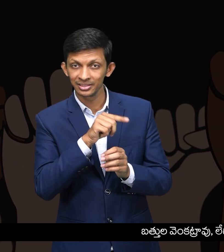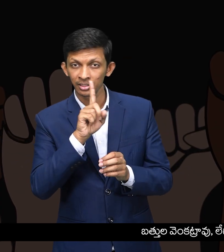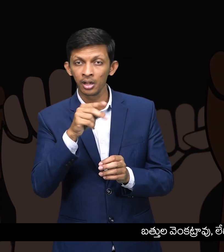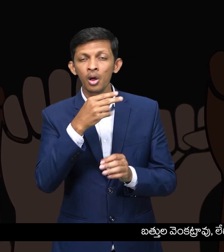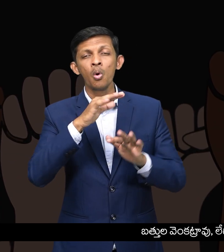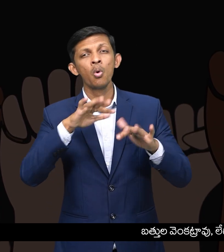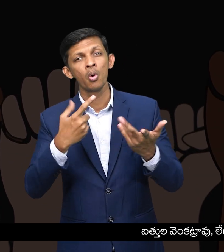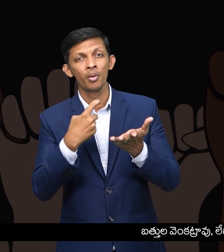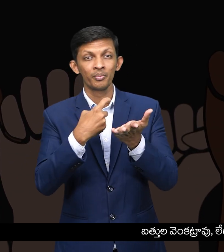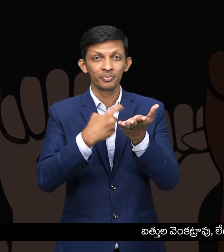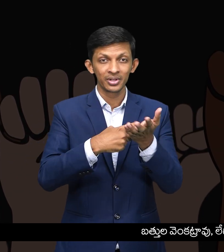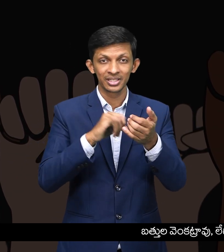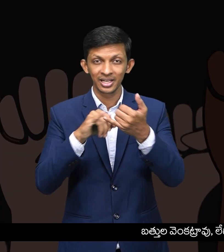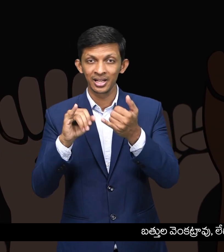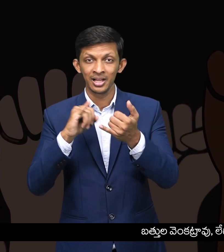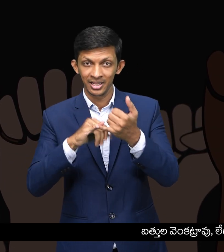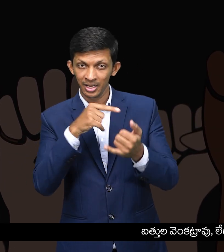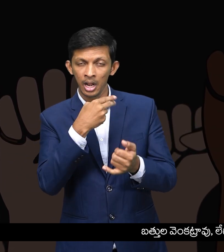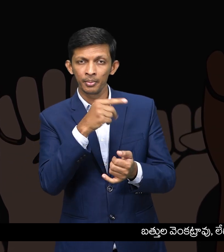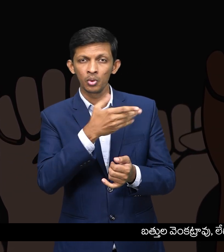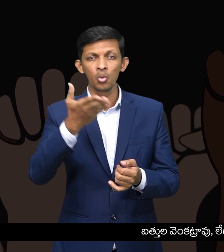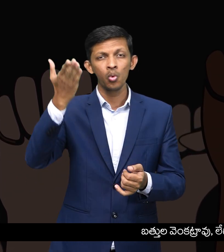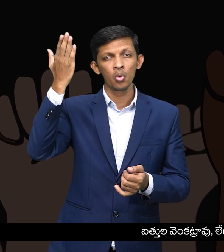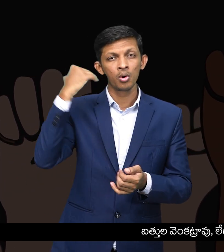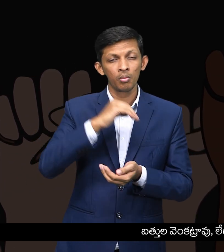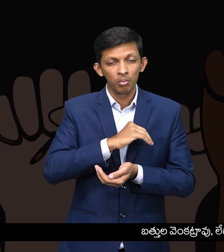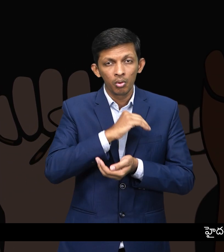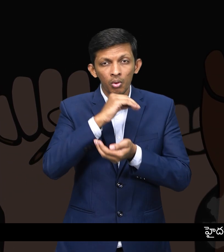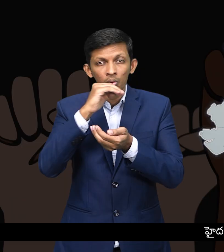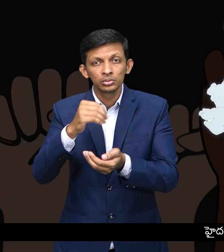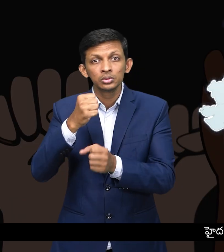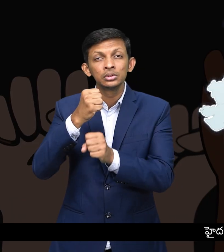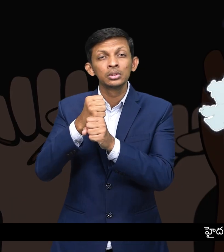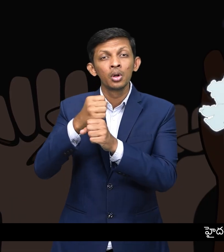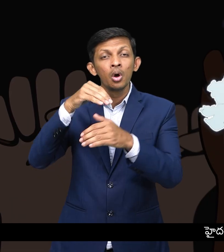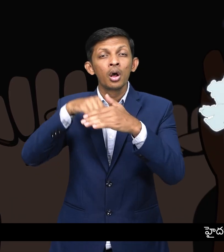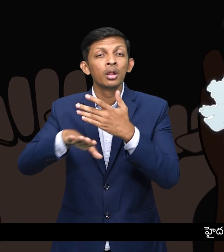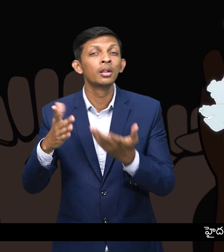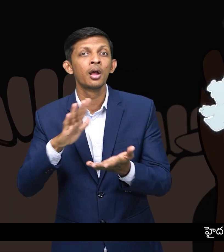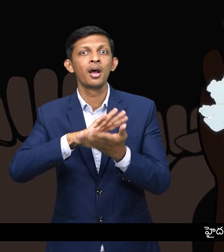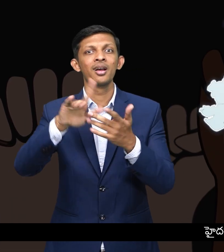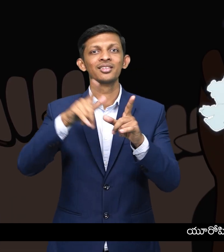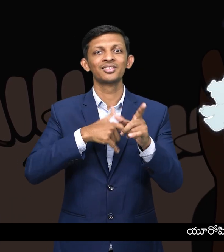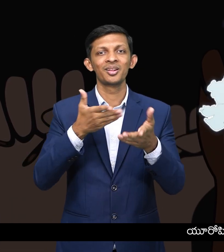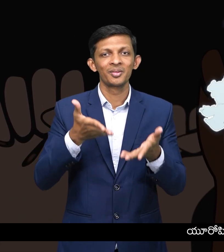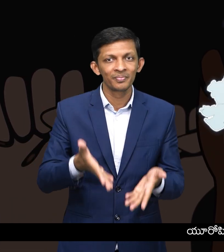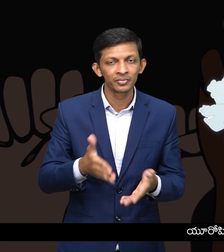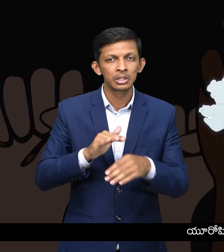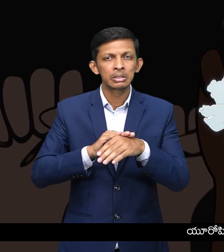బత్తుల వెంకట్రావు లేదా రావు సాహెబ్ అని పిలువబడే ఈయన హైదరాబాదులోని ఘస్మండిలో యూరోపియన్ల